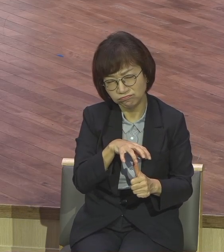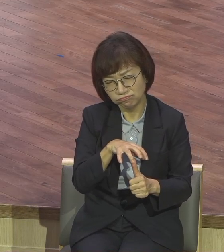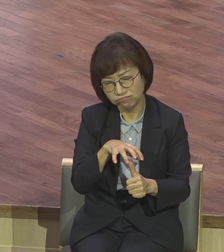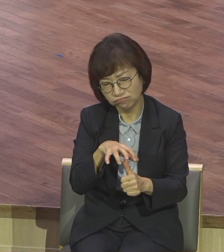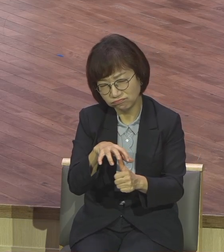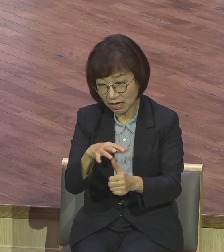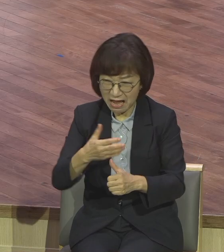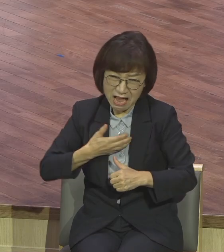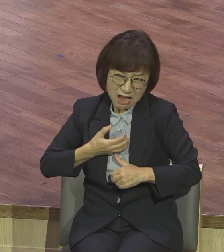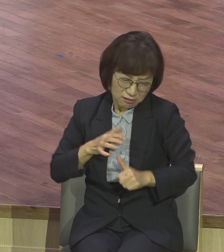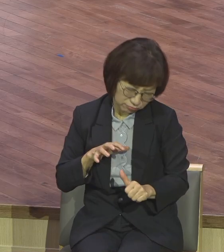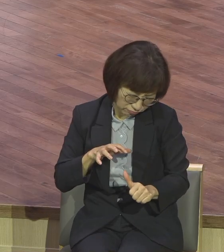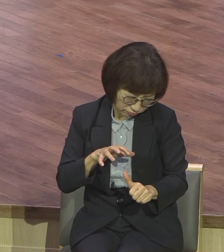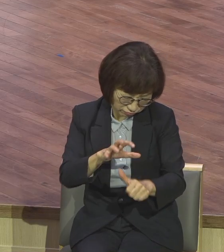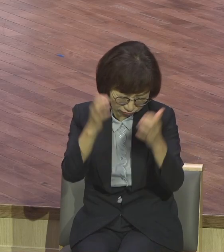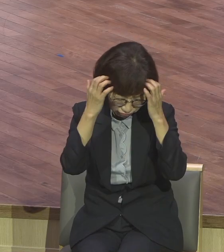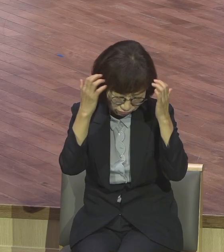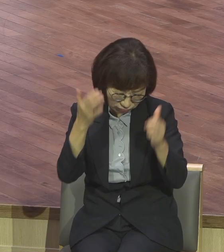잡히는 거예요.